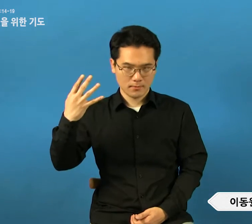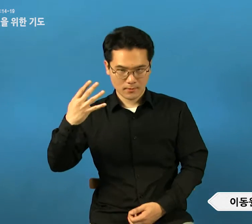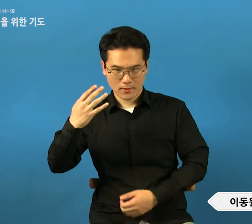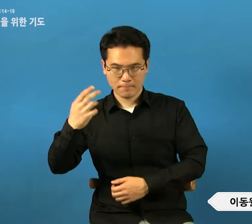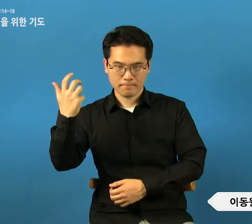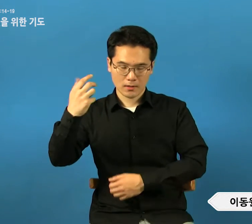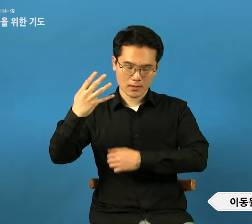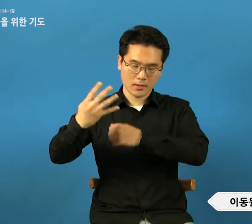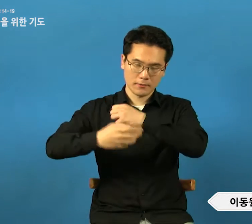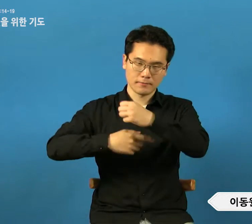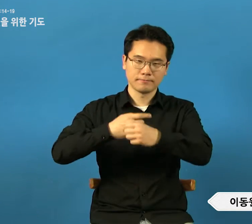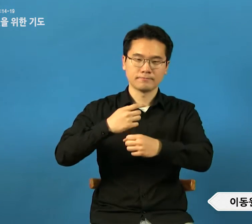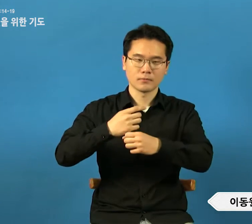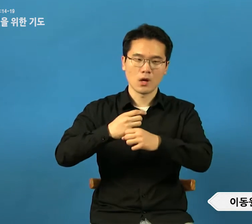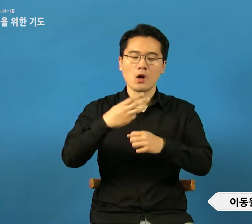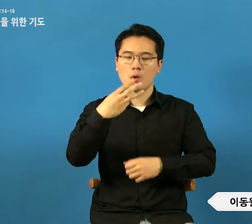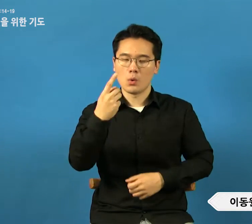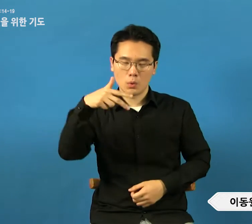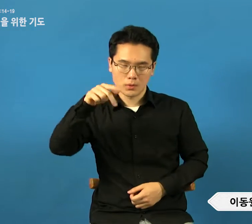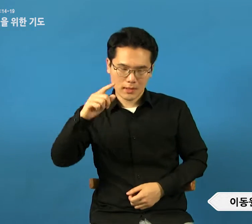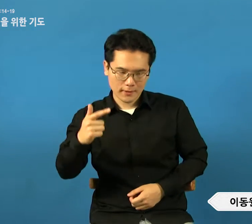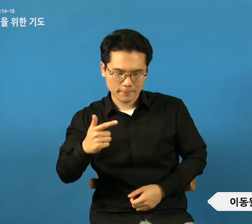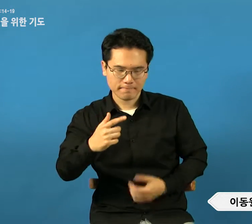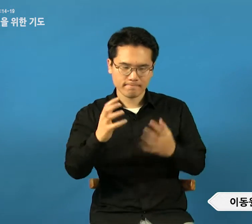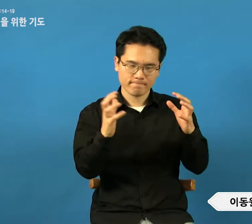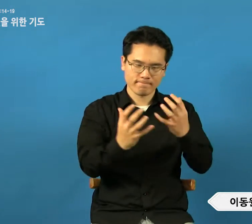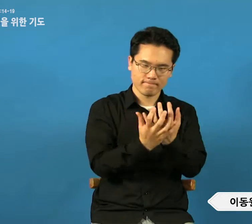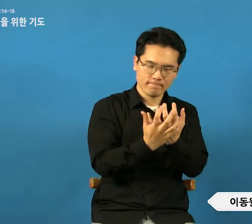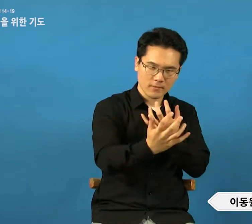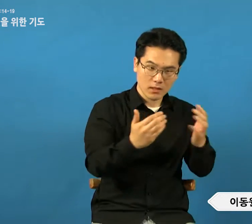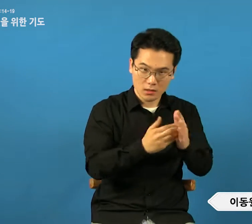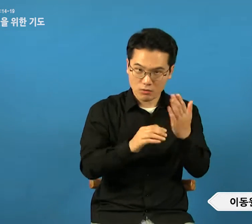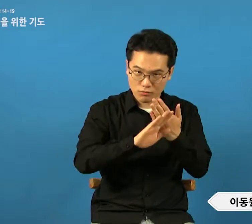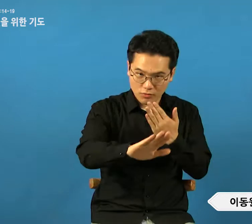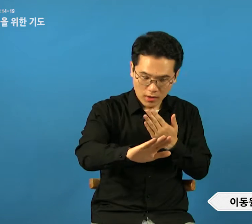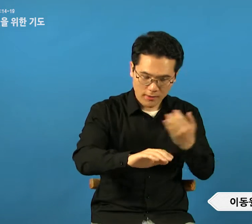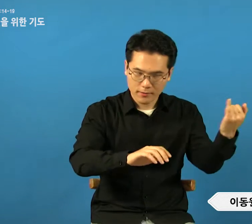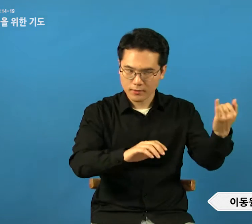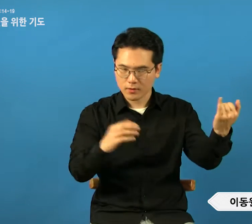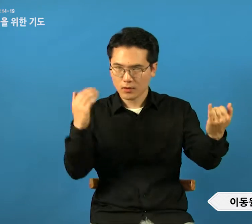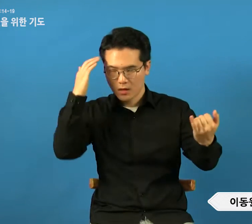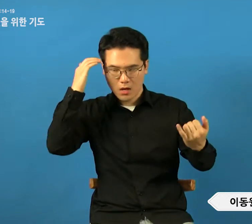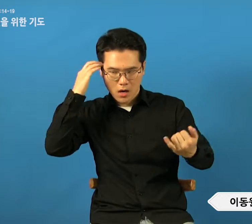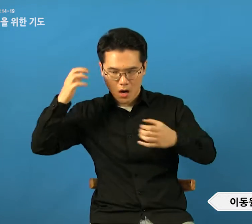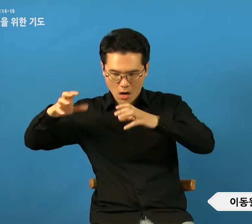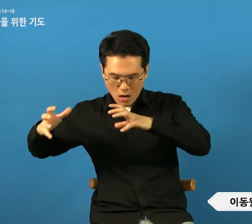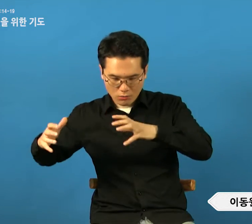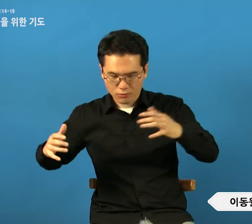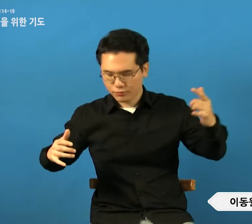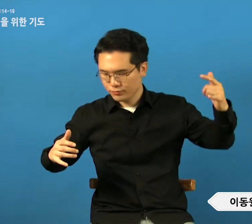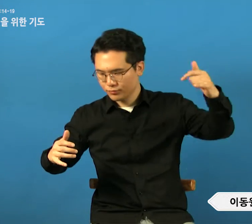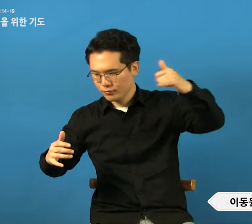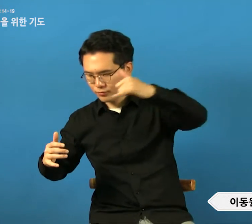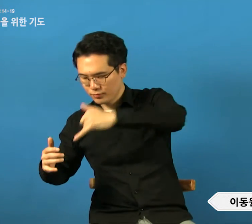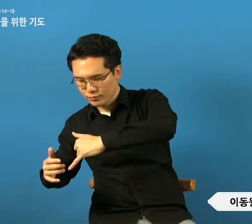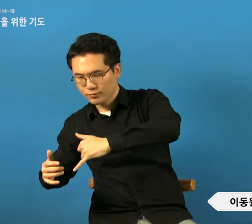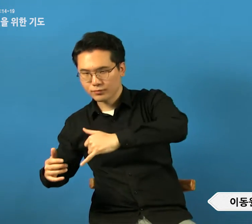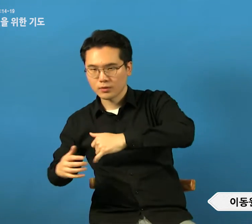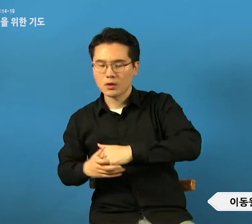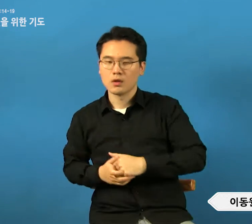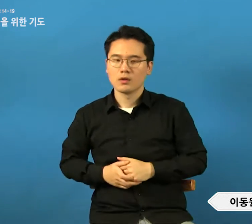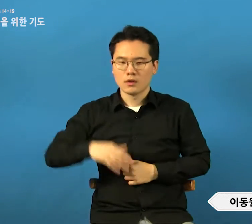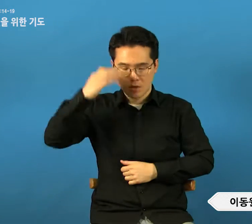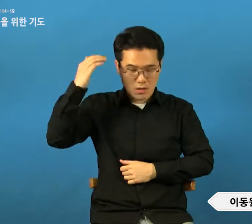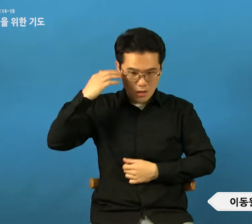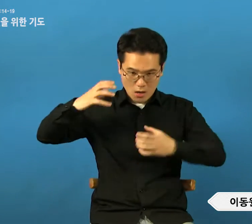(74년) 로잔 컨퍼런스가 끝난 다음에 이 자매가 한국을 방문했습니다. 그때 이 자매가 한국 투어 콘서트를